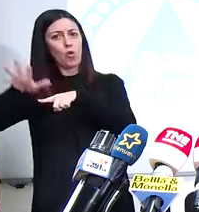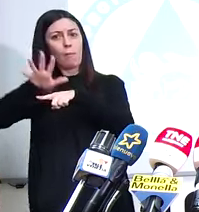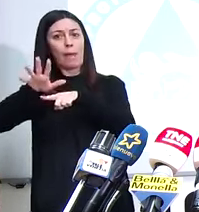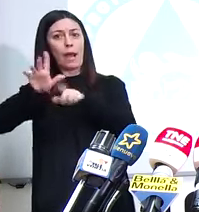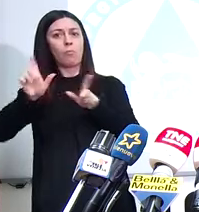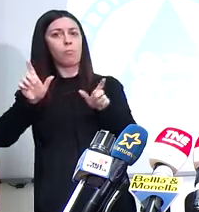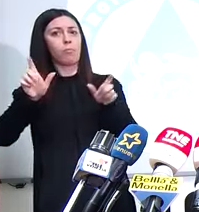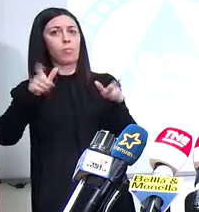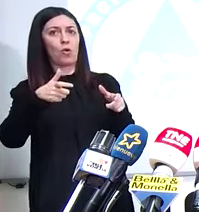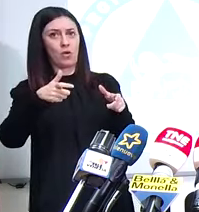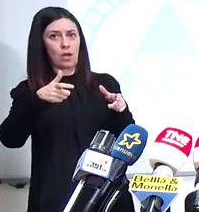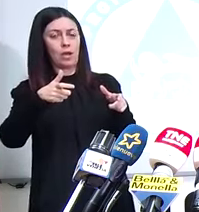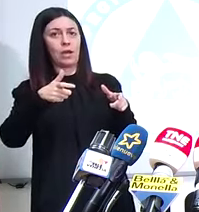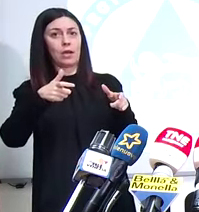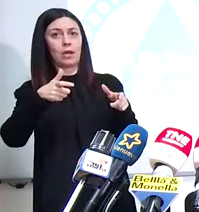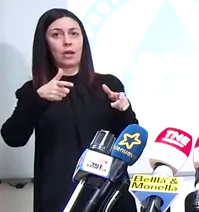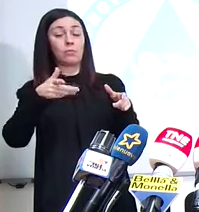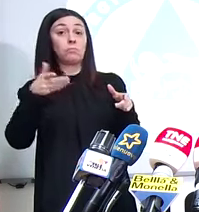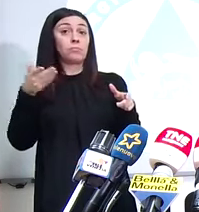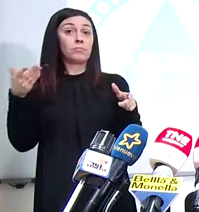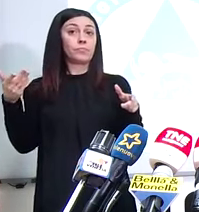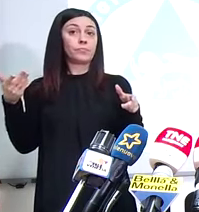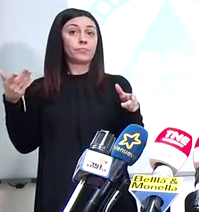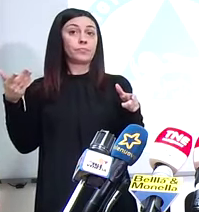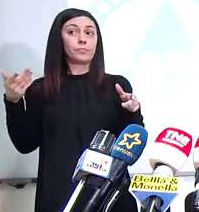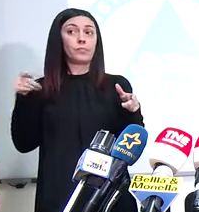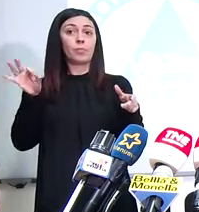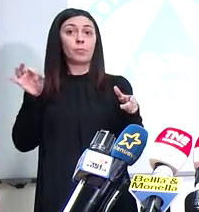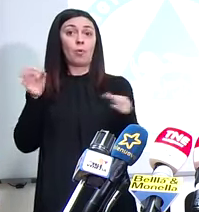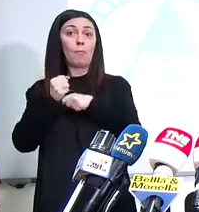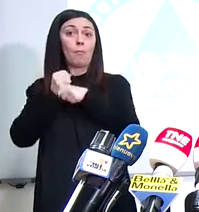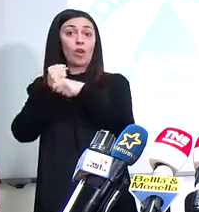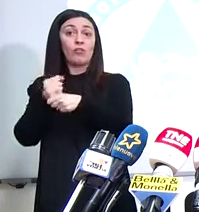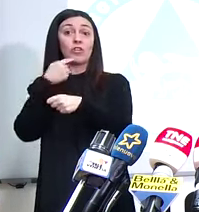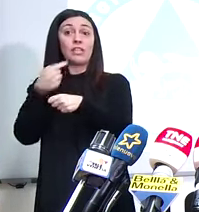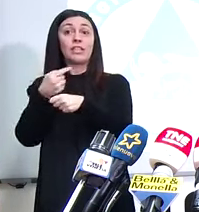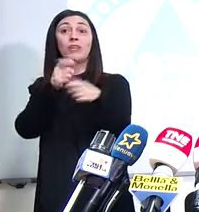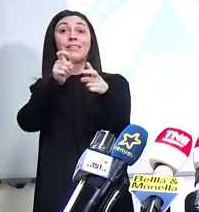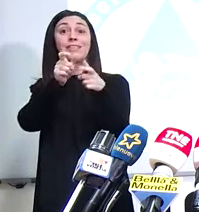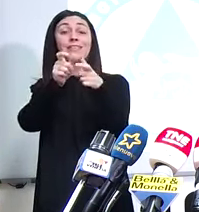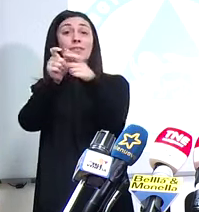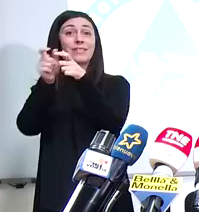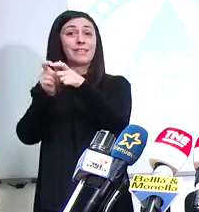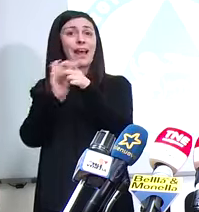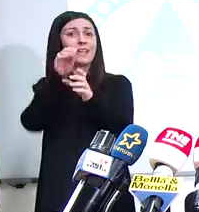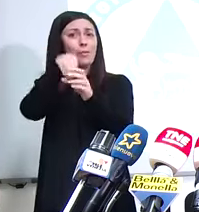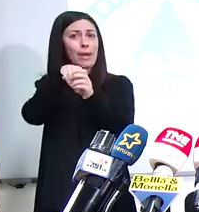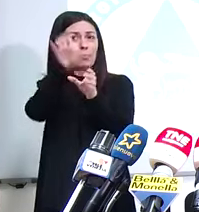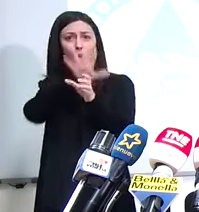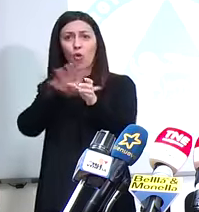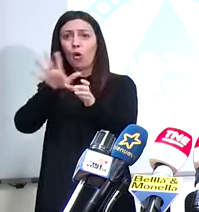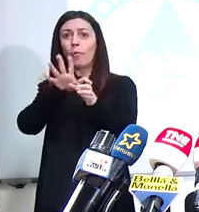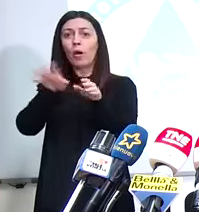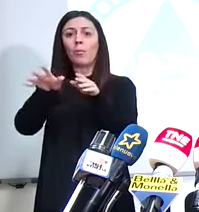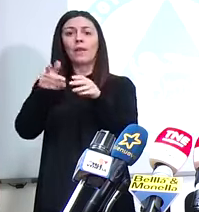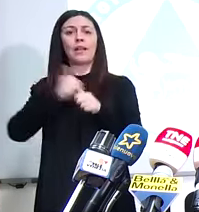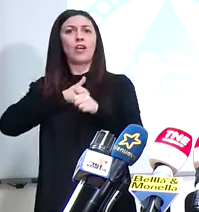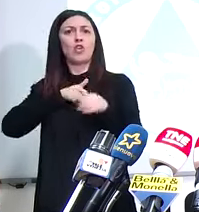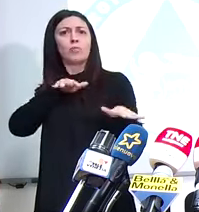a un portavoce della stessa secondo cui gli stati membri non possono muoversi giuridicamente le regioni possono aggirare questo ostacolo